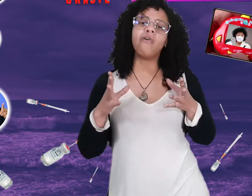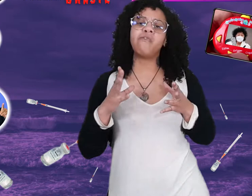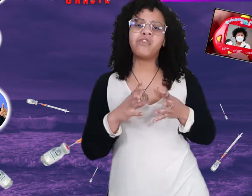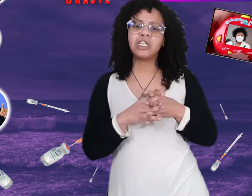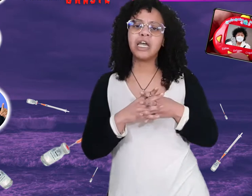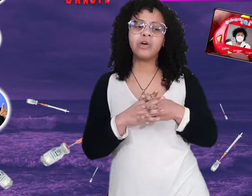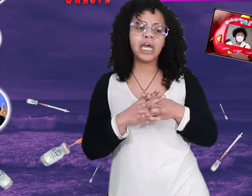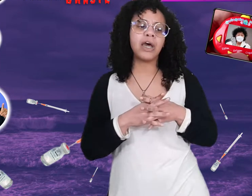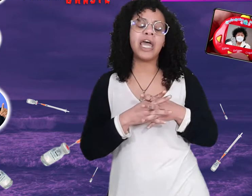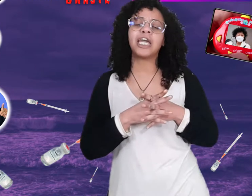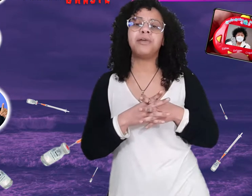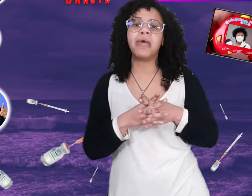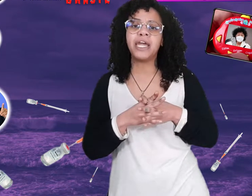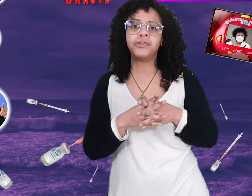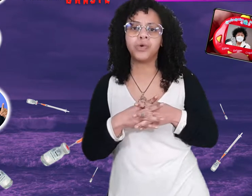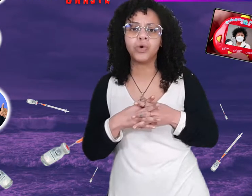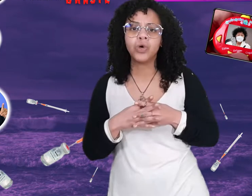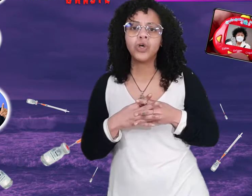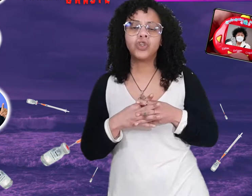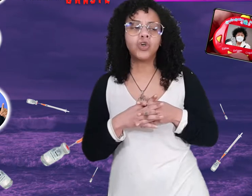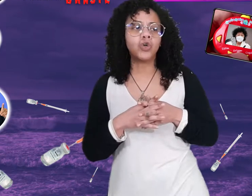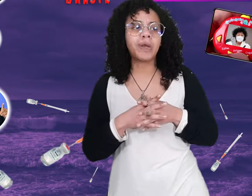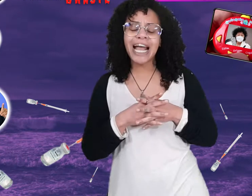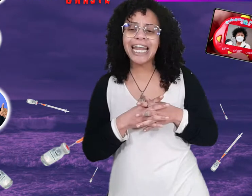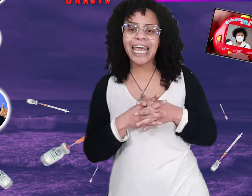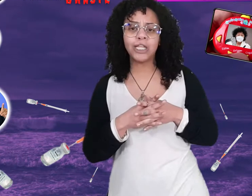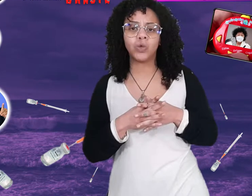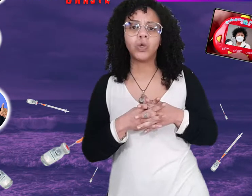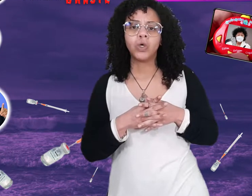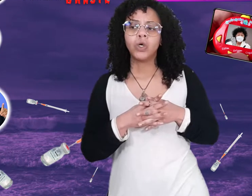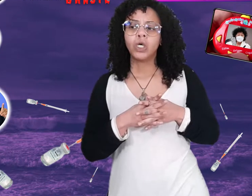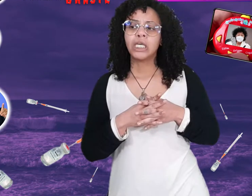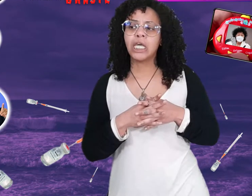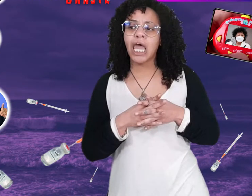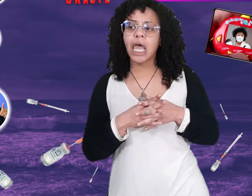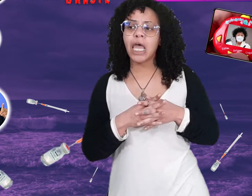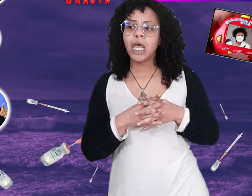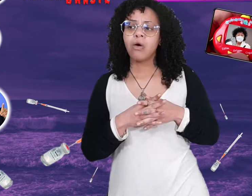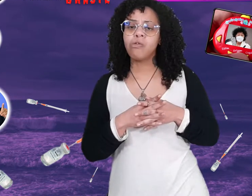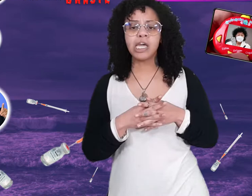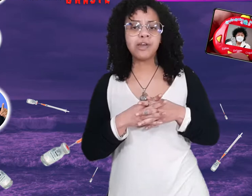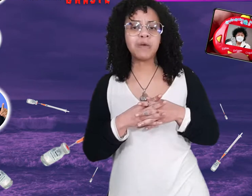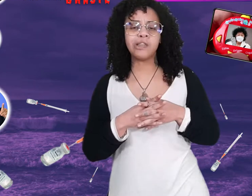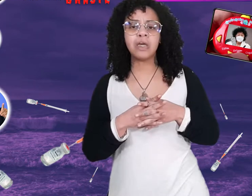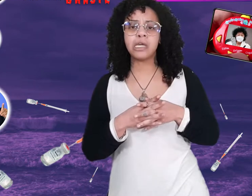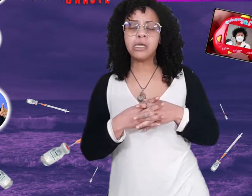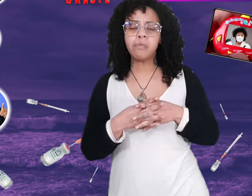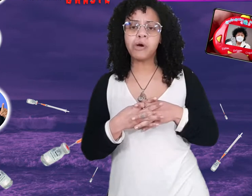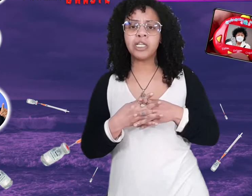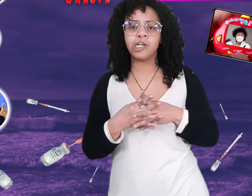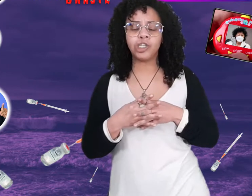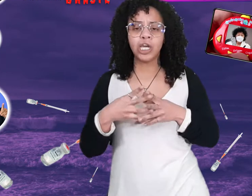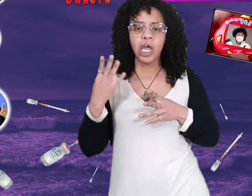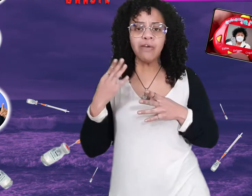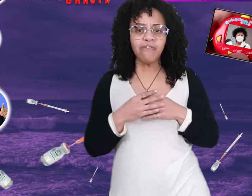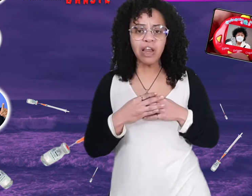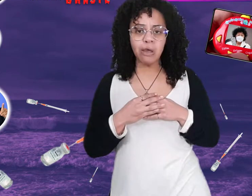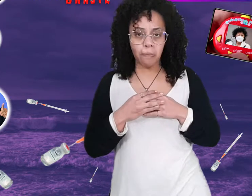vamos votar aí o requerimento do Braga Neto, que é um requerimento aí, importante. Ele vai falar aí o